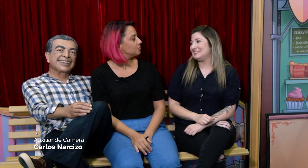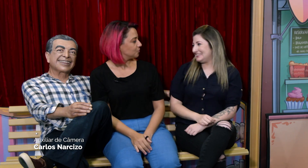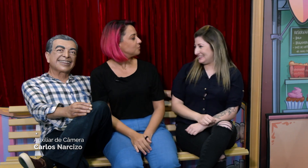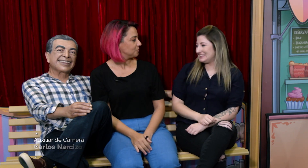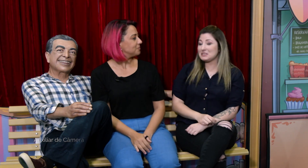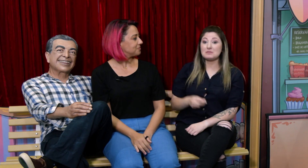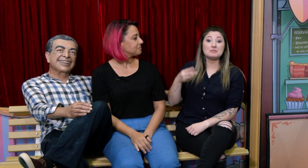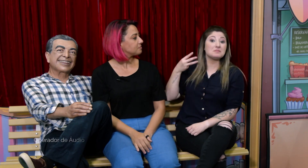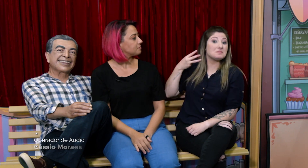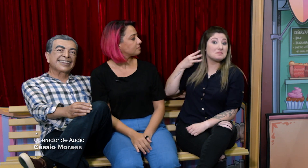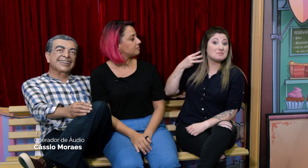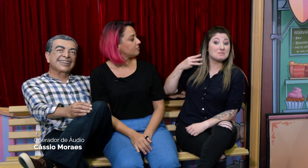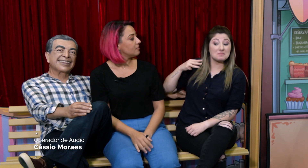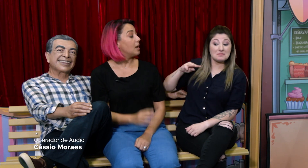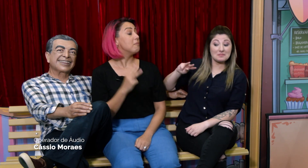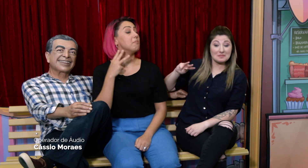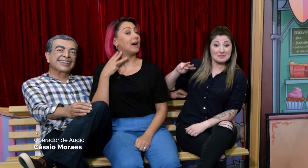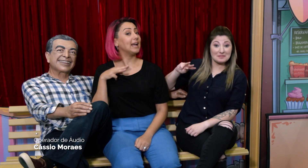Cascão.